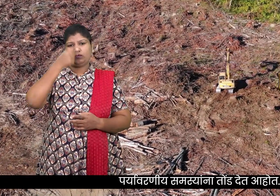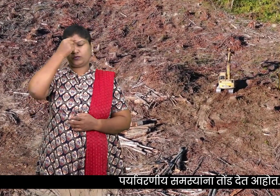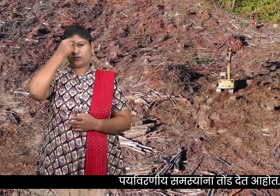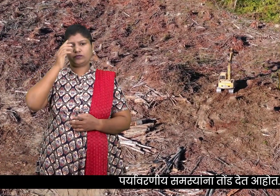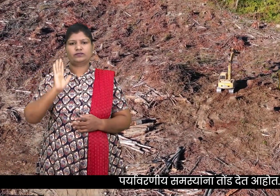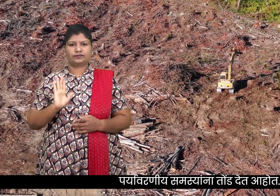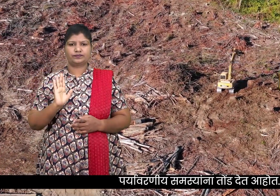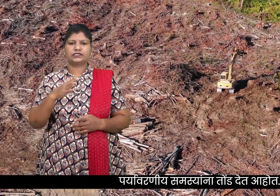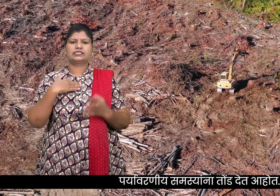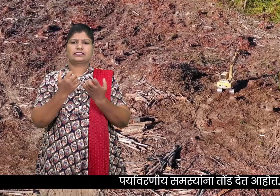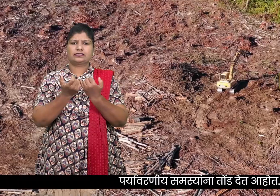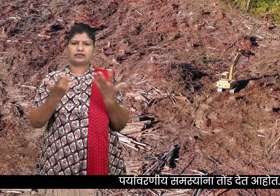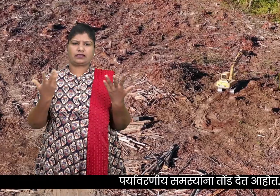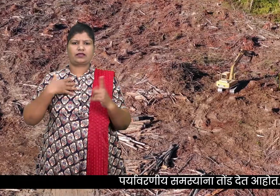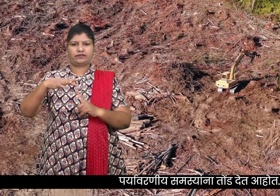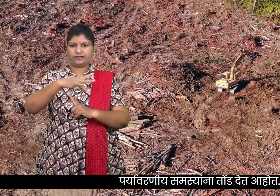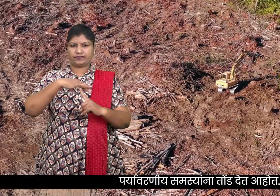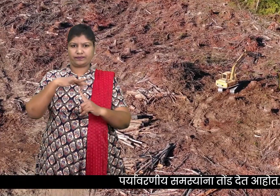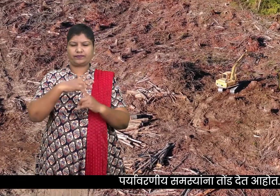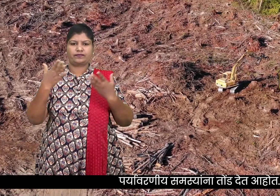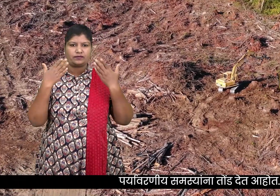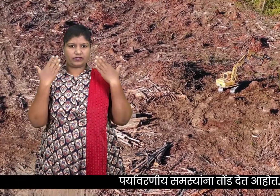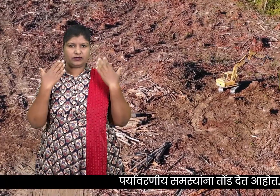पर्यावरणीय समस्यांना तोंड देत आहोत.